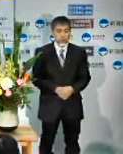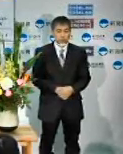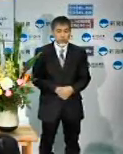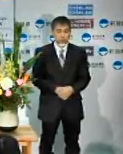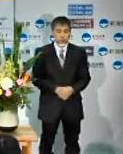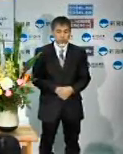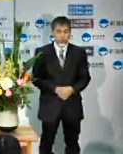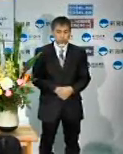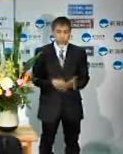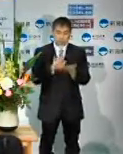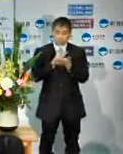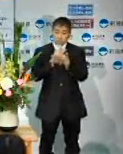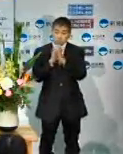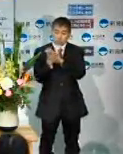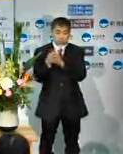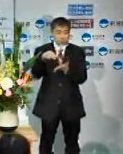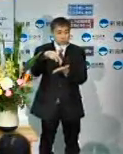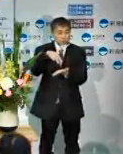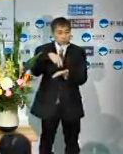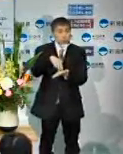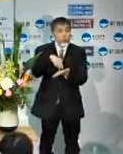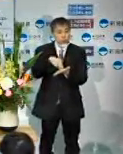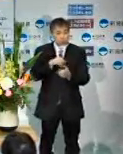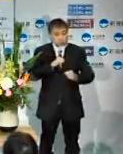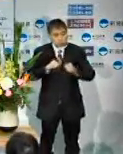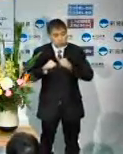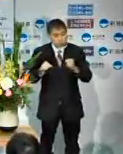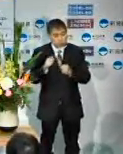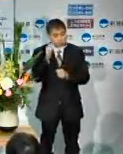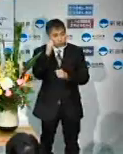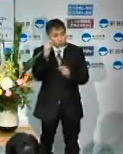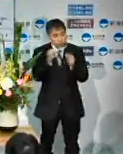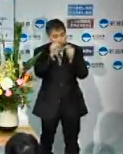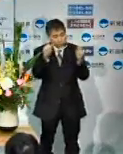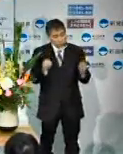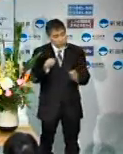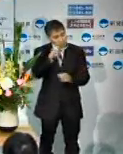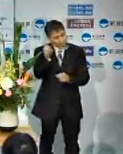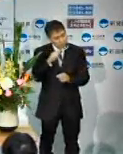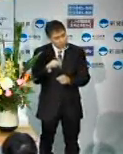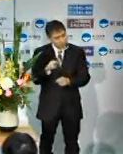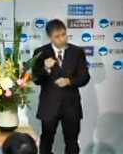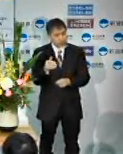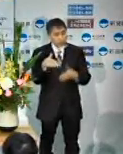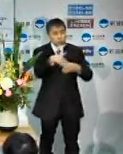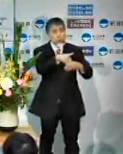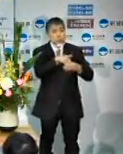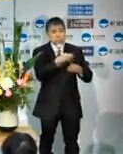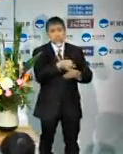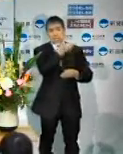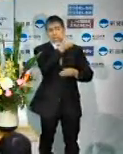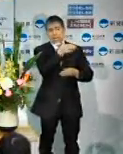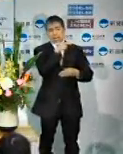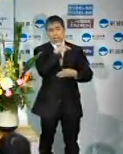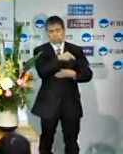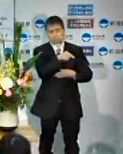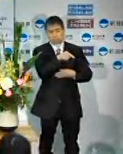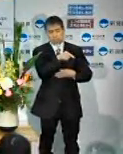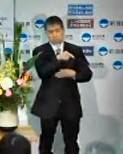まあ、これ県として取り組み難しい問題かと思うんですけど、賃上げの必要性がずっと言われておりまして、 はい、そう